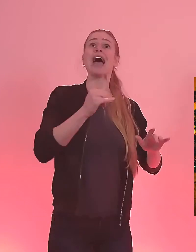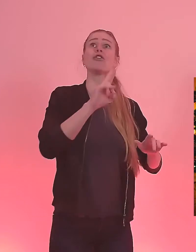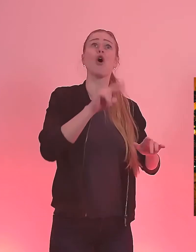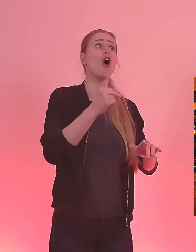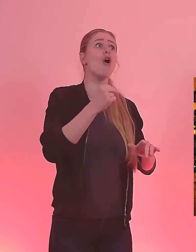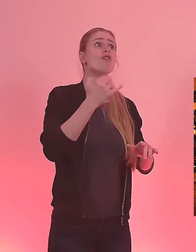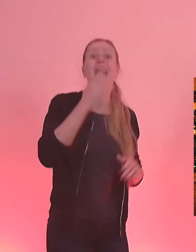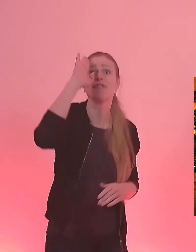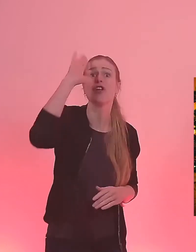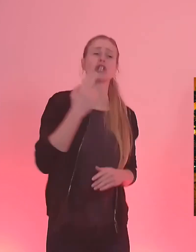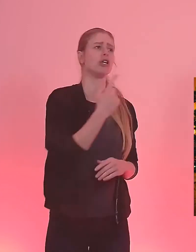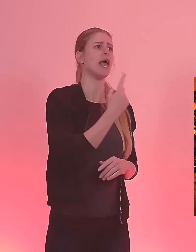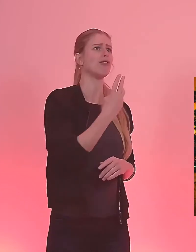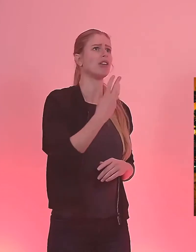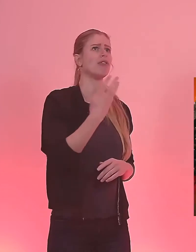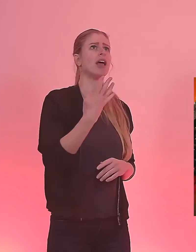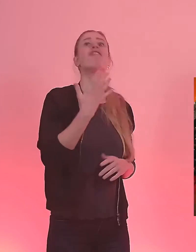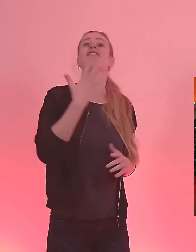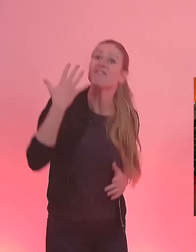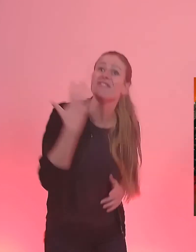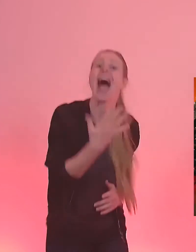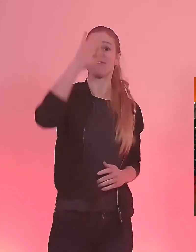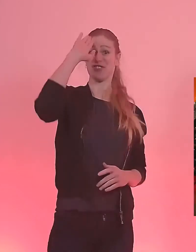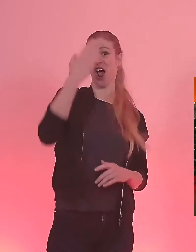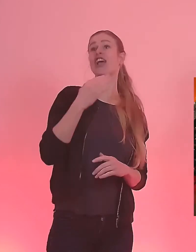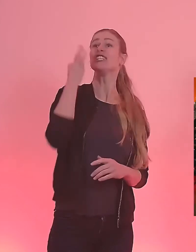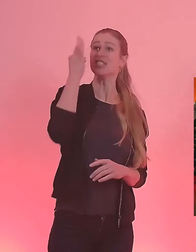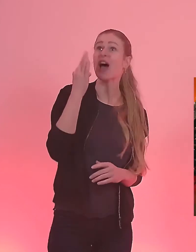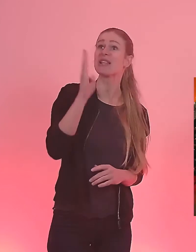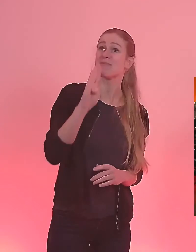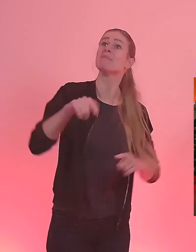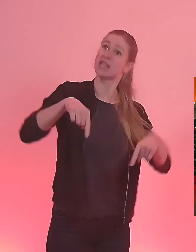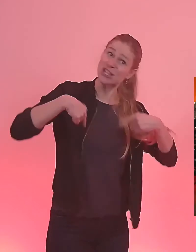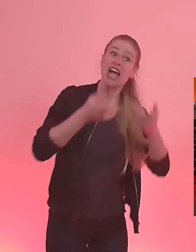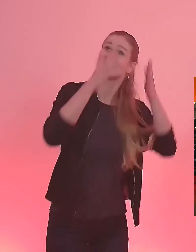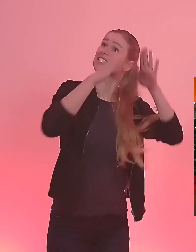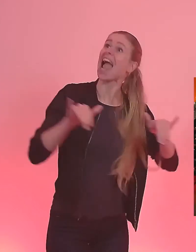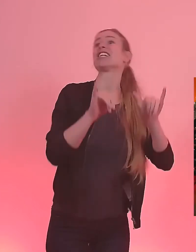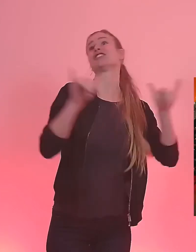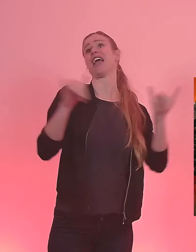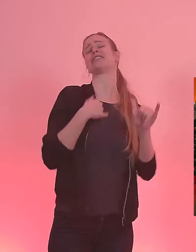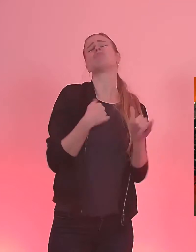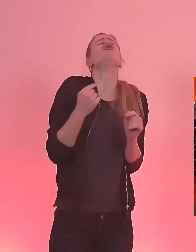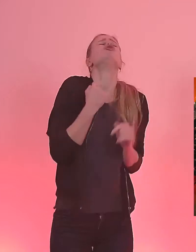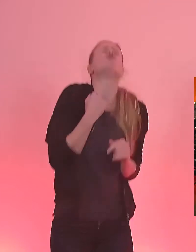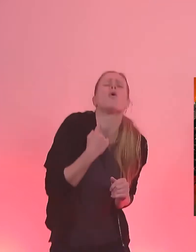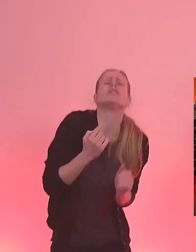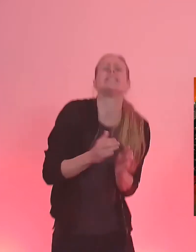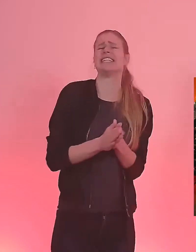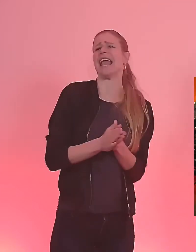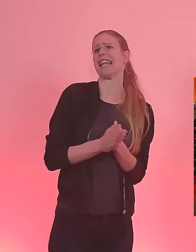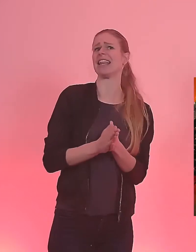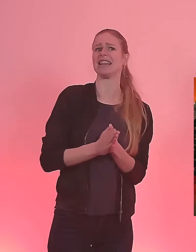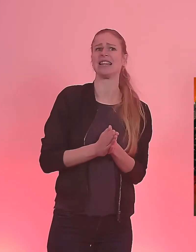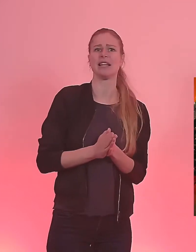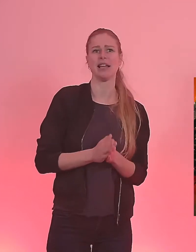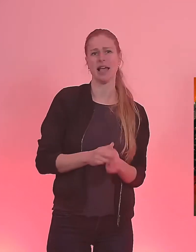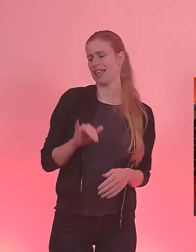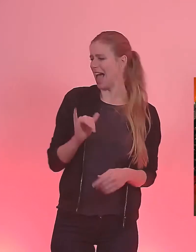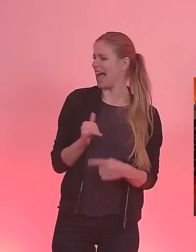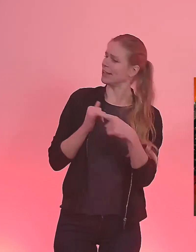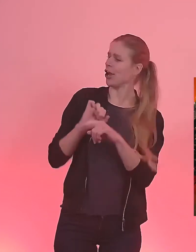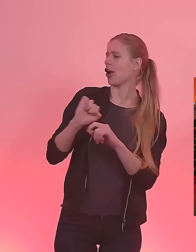4, 5. Ja, 5 nachtjes, tante Beppie. En dan... Dan is het kerstfeest ook. Ik heb er zoveel zin in. Ja, ja, jij kan het nog tellen